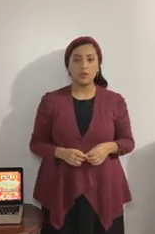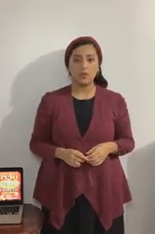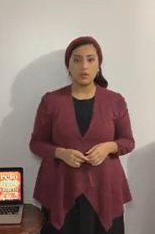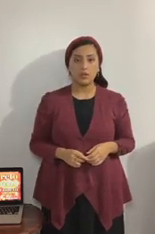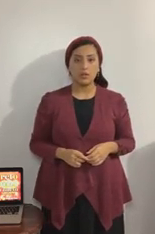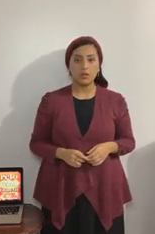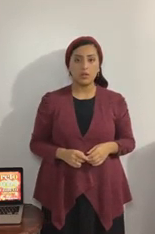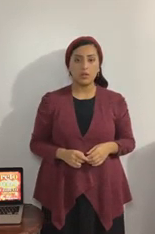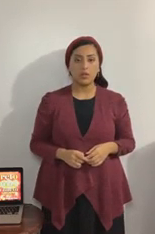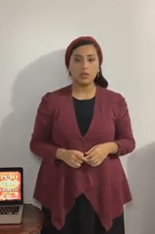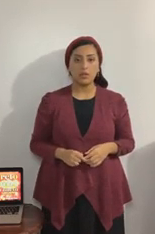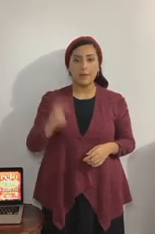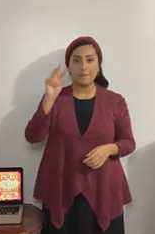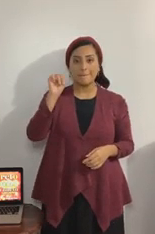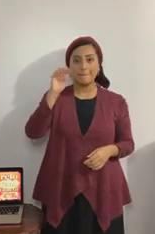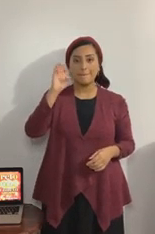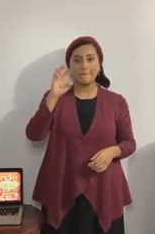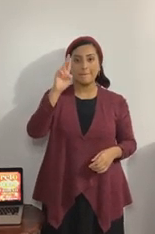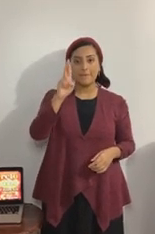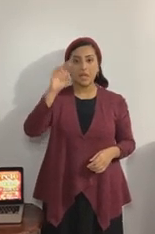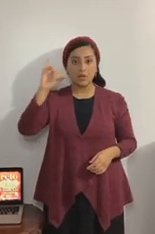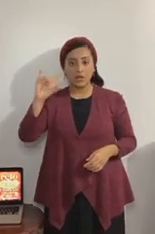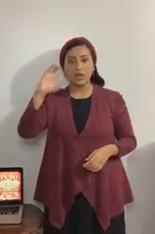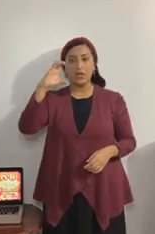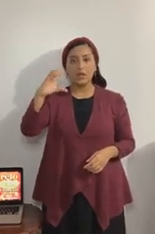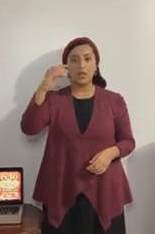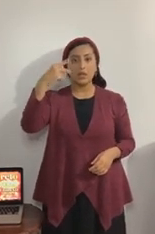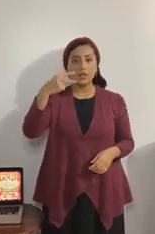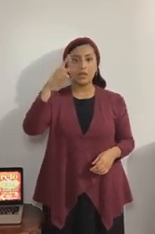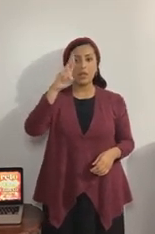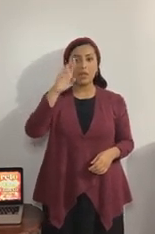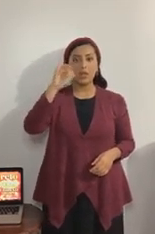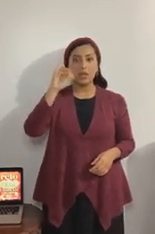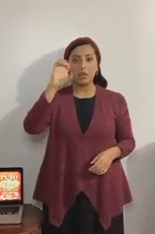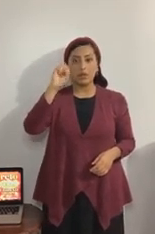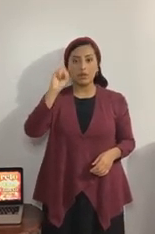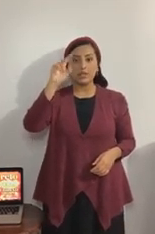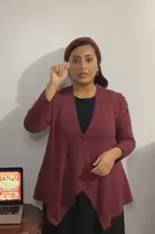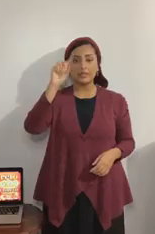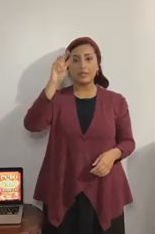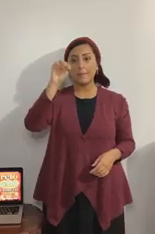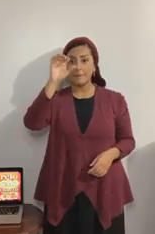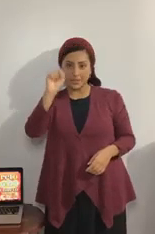Merry Christmas. ¿De dónde sale esto? Merry quiere decir alegre, o Merry.